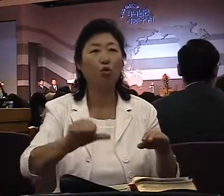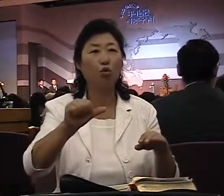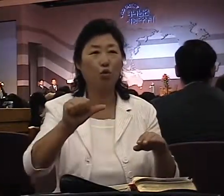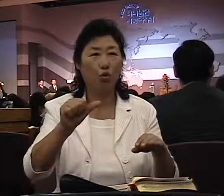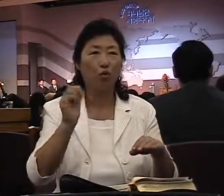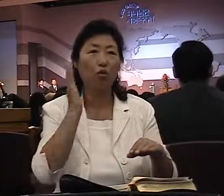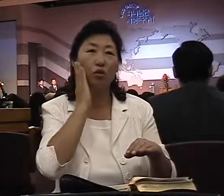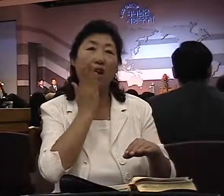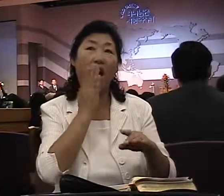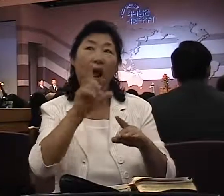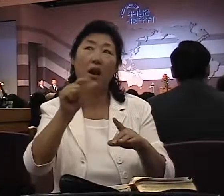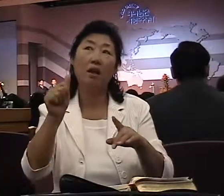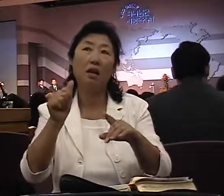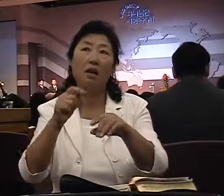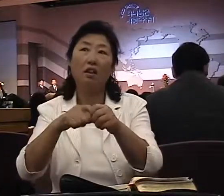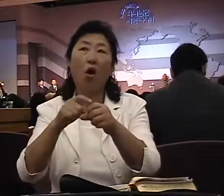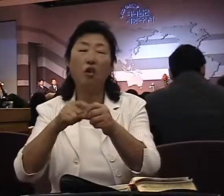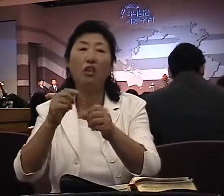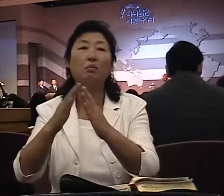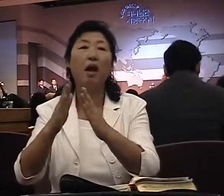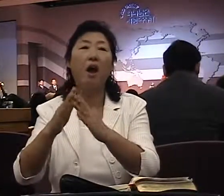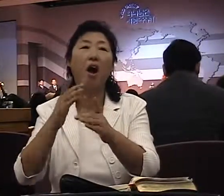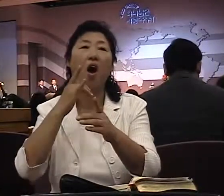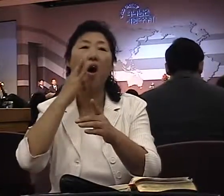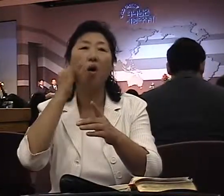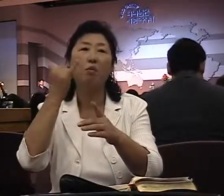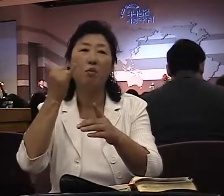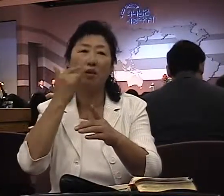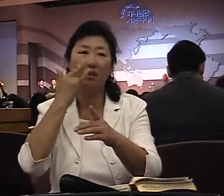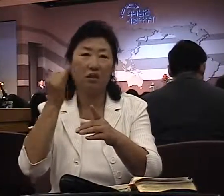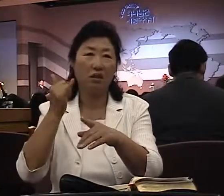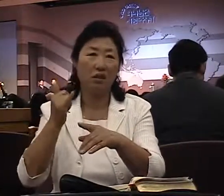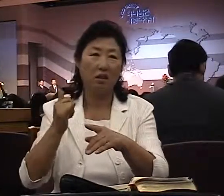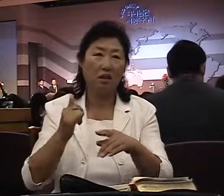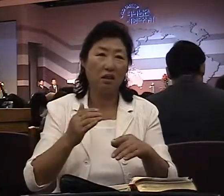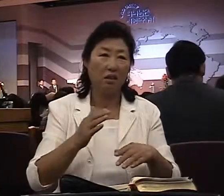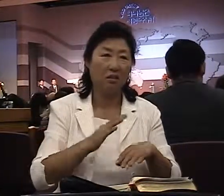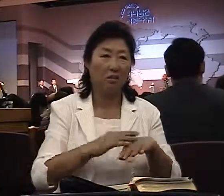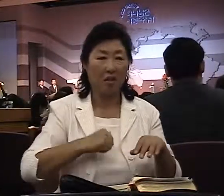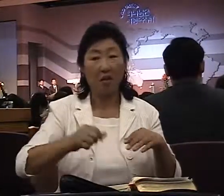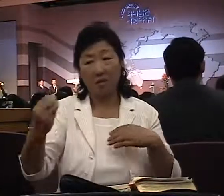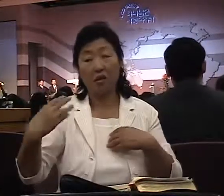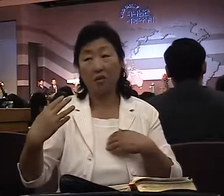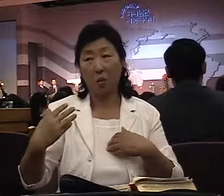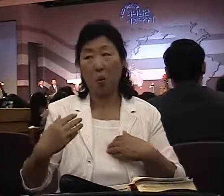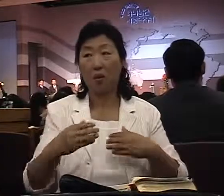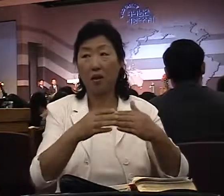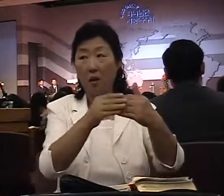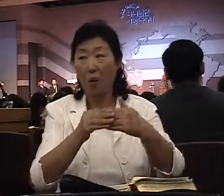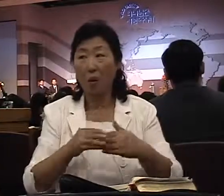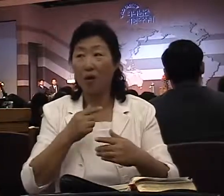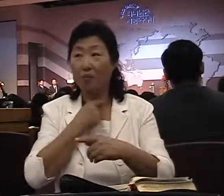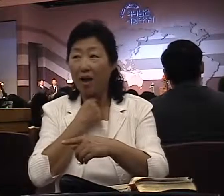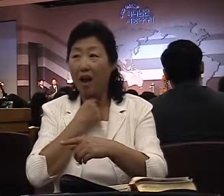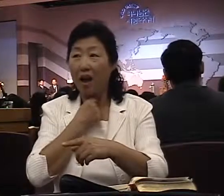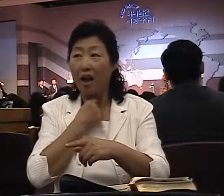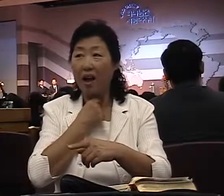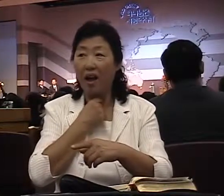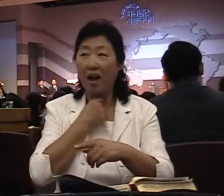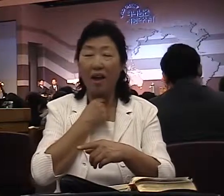감사하겠습니다. 15번 좀 보시고요. 시사랑 교실 열릴 예정입니다. 문인귀 집사님께